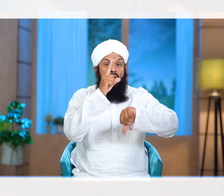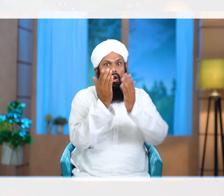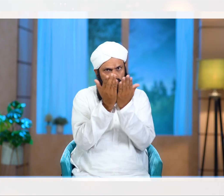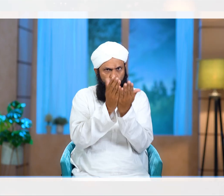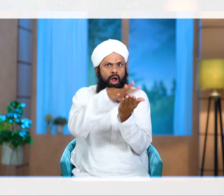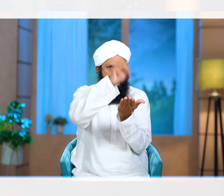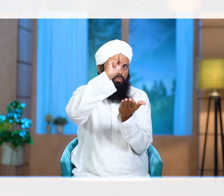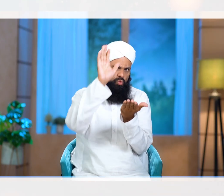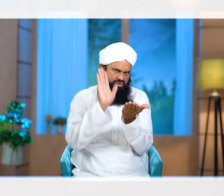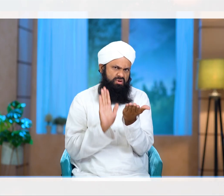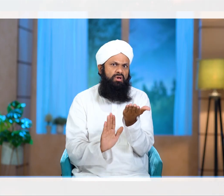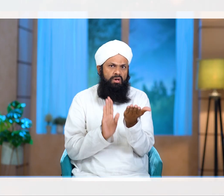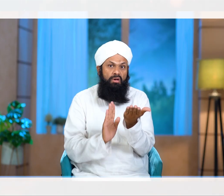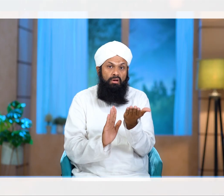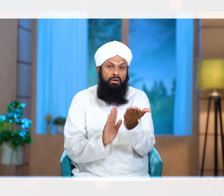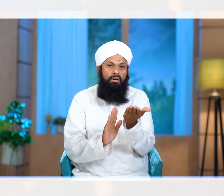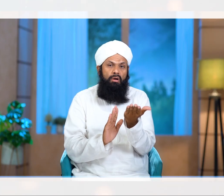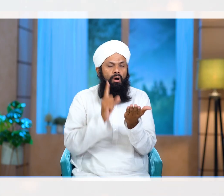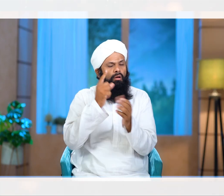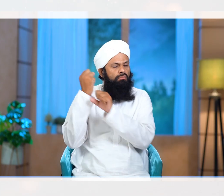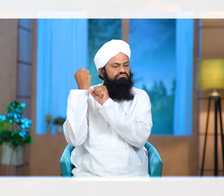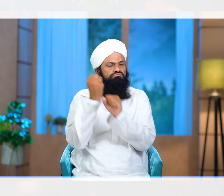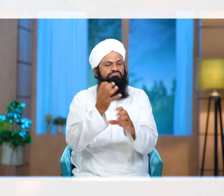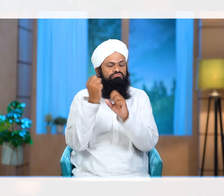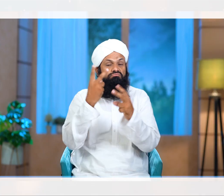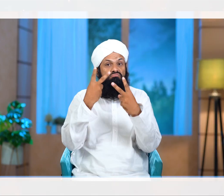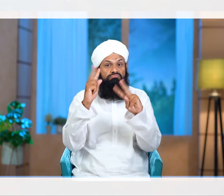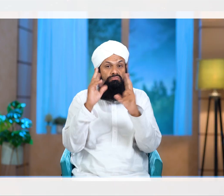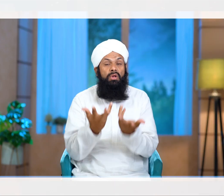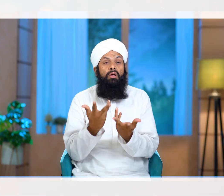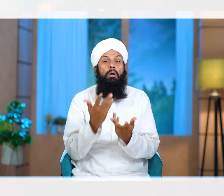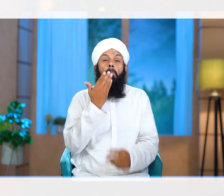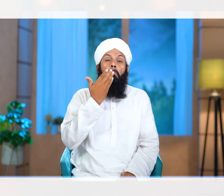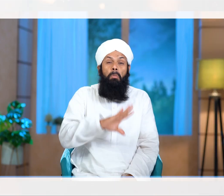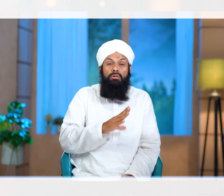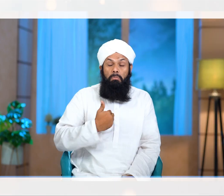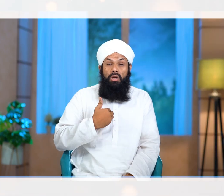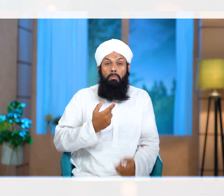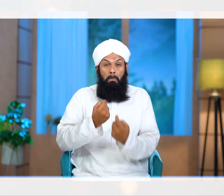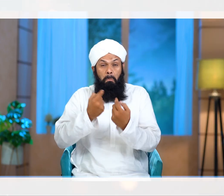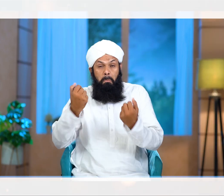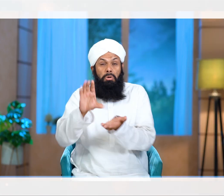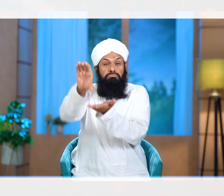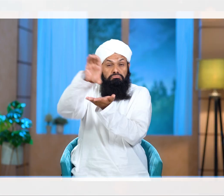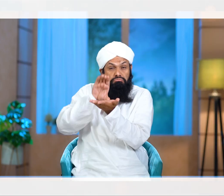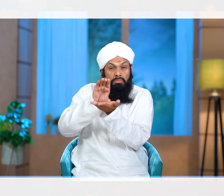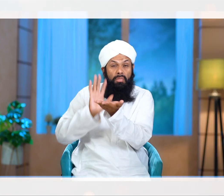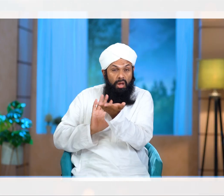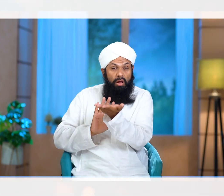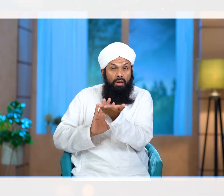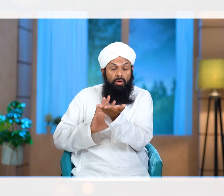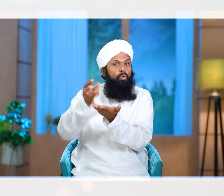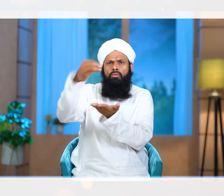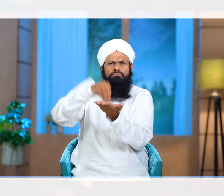سکتے ہیں کہ میری دعا قبول نہیں ہوتی؟ تو قبول ہوتی ہے. ہاں، بات اصل میں یہ ہے کہ آپ نے جو